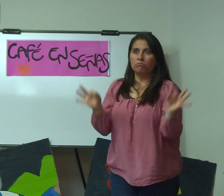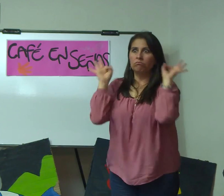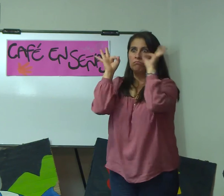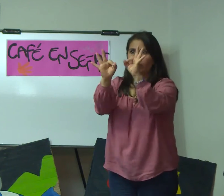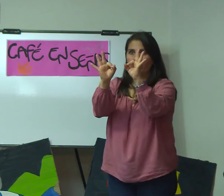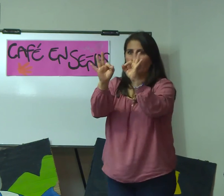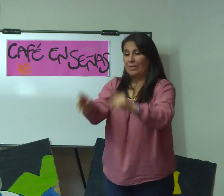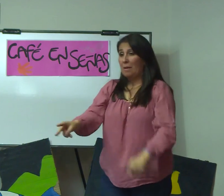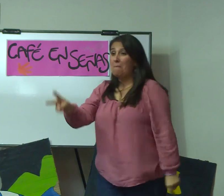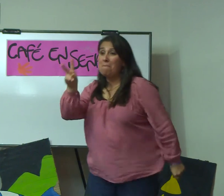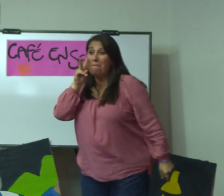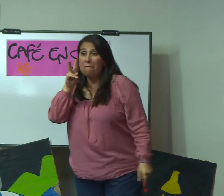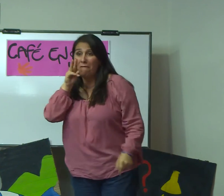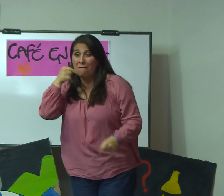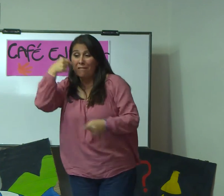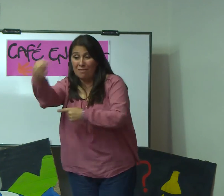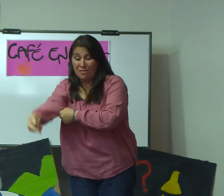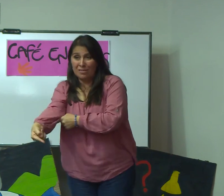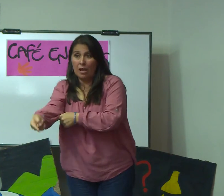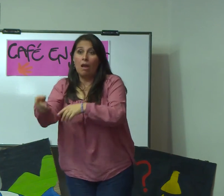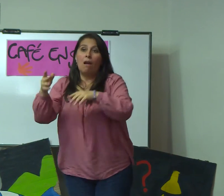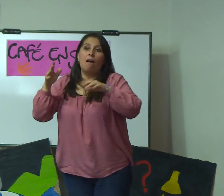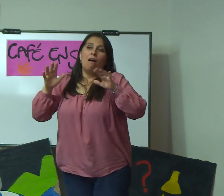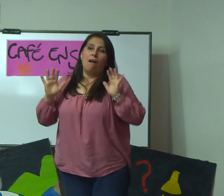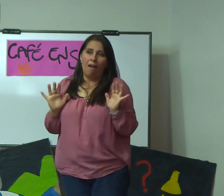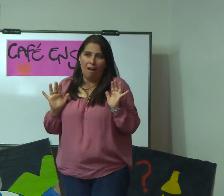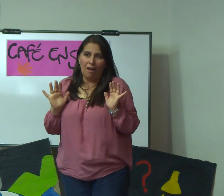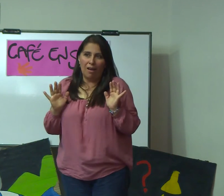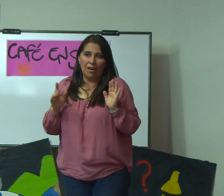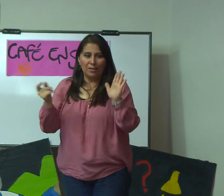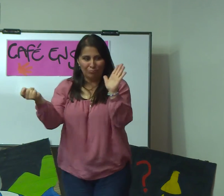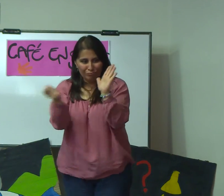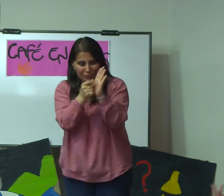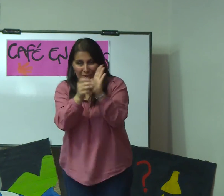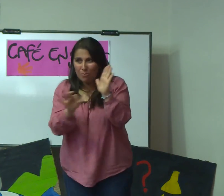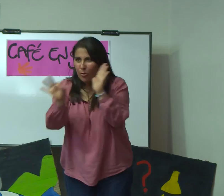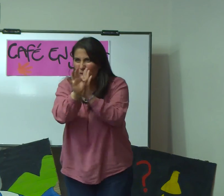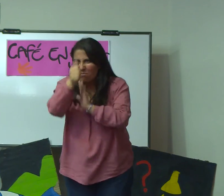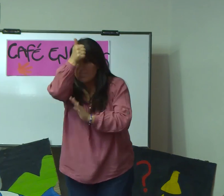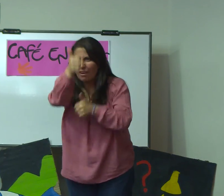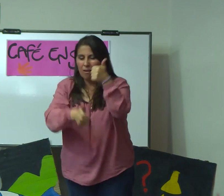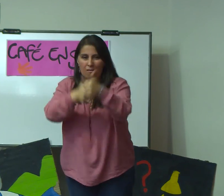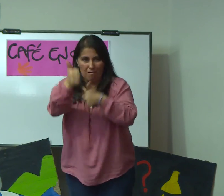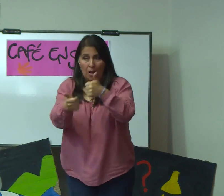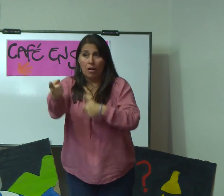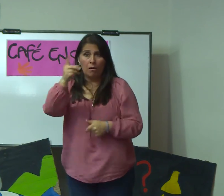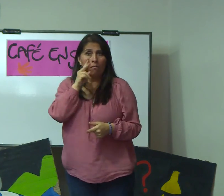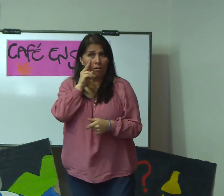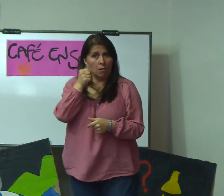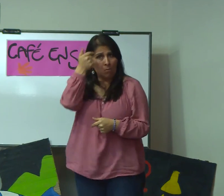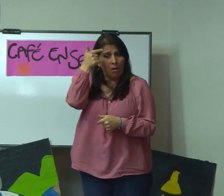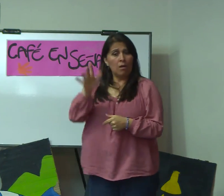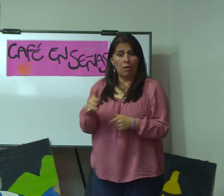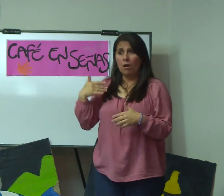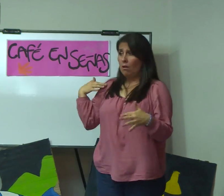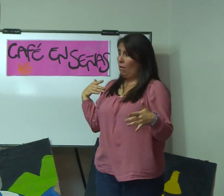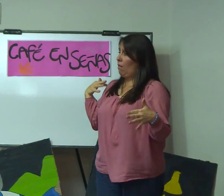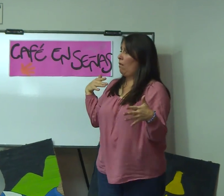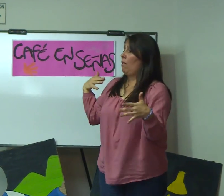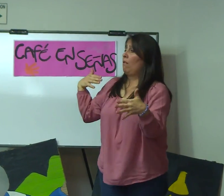Viviana nos está haciendo una anotación frente a que considera que definitivamente hasta este momento la educación